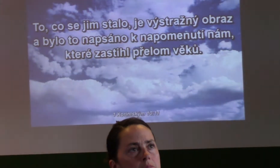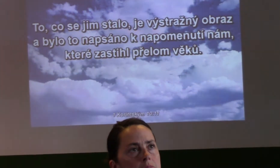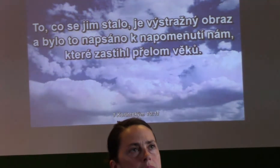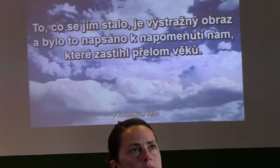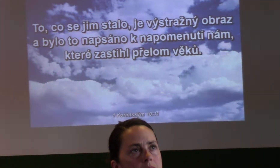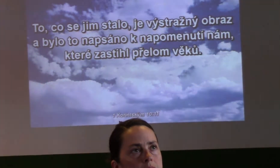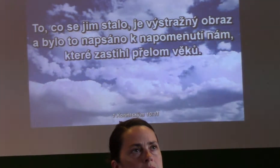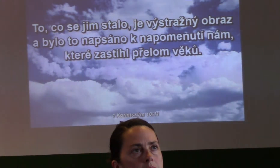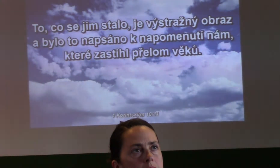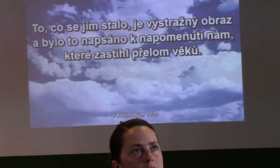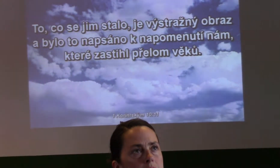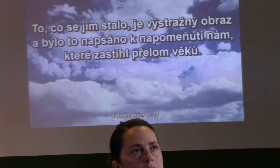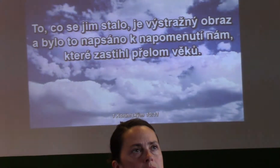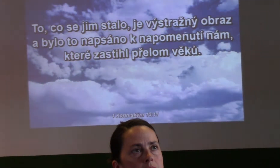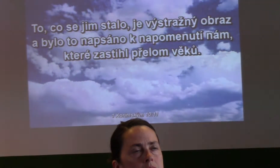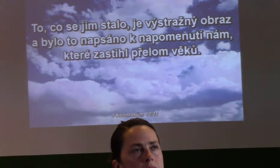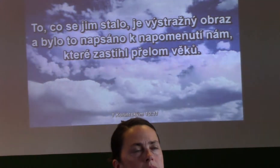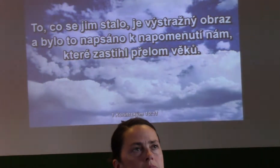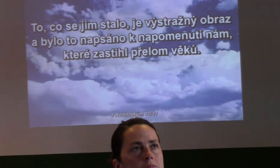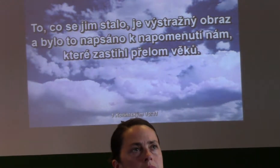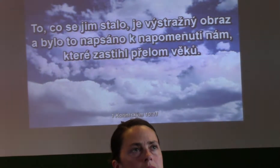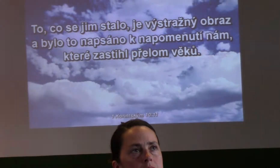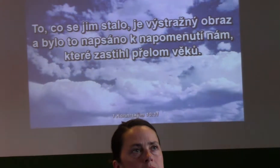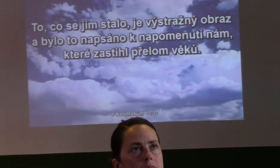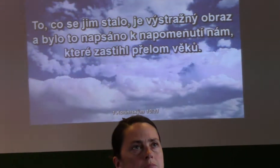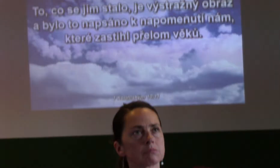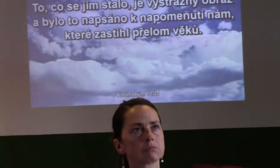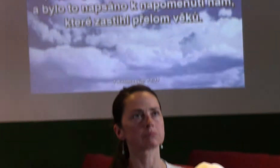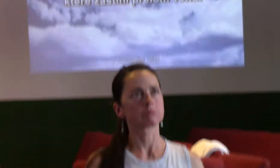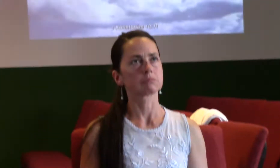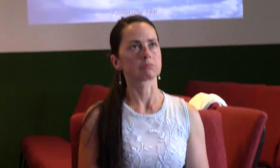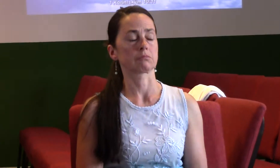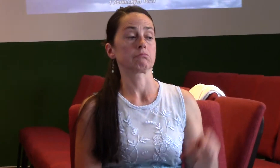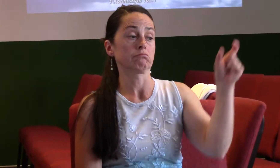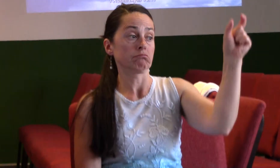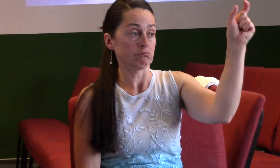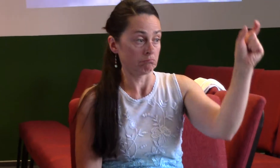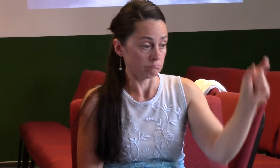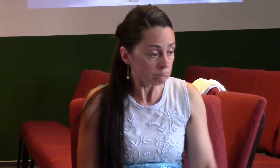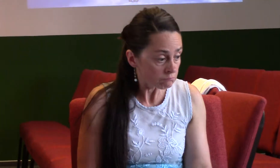smlouvě je, že zloděj musí zaplatit očkodnění.